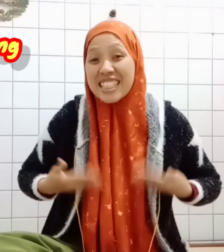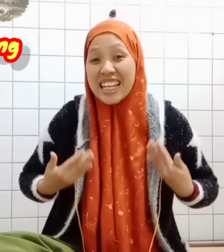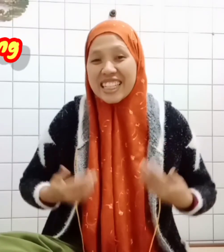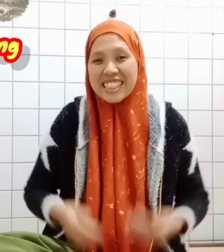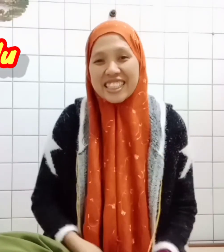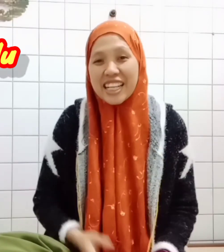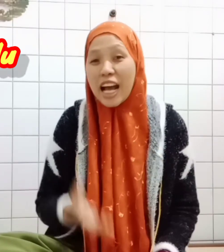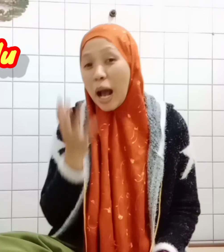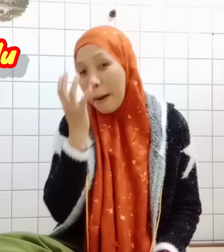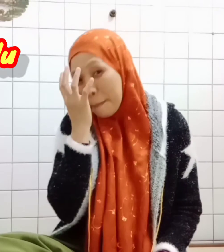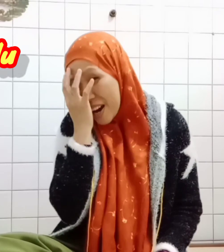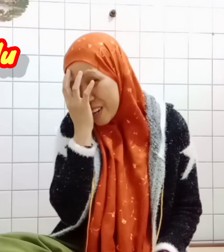Senang. Malu.